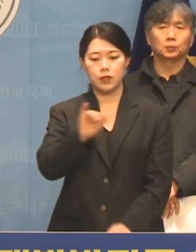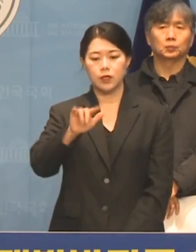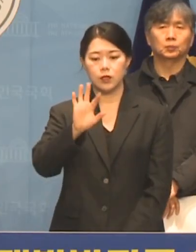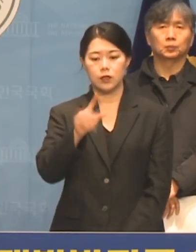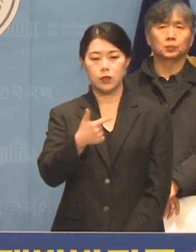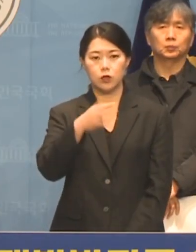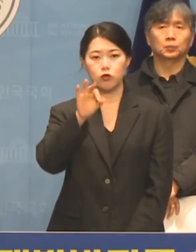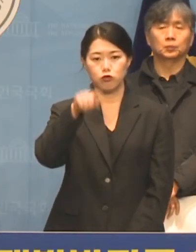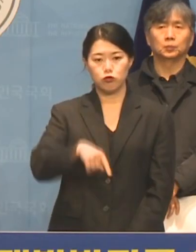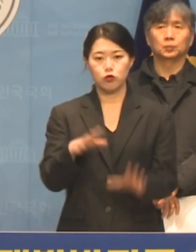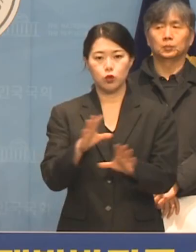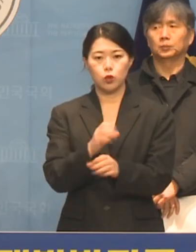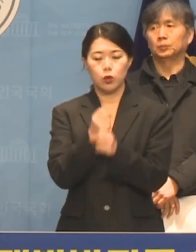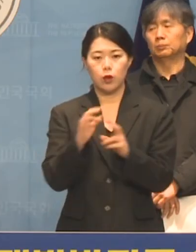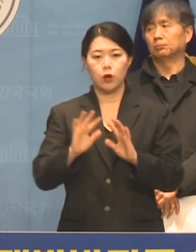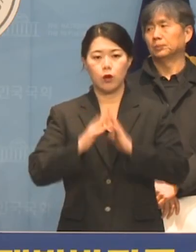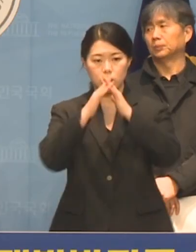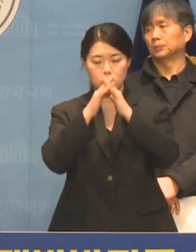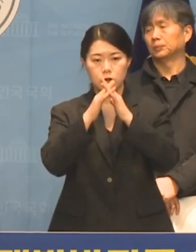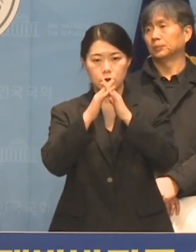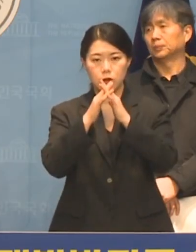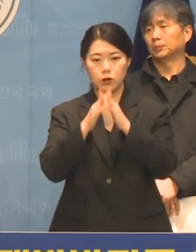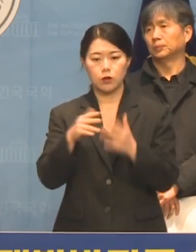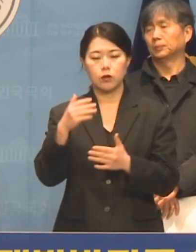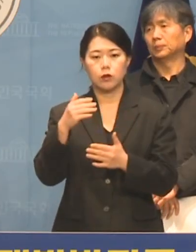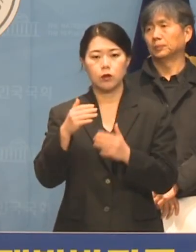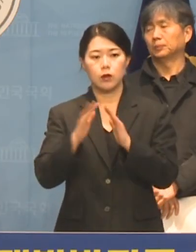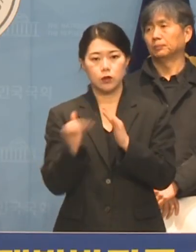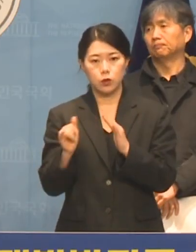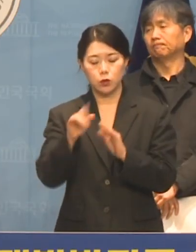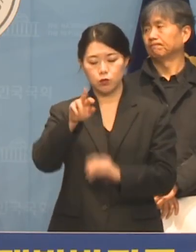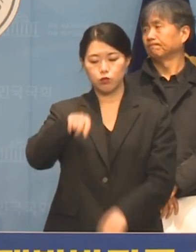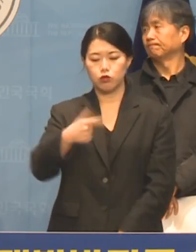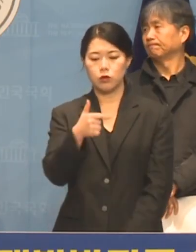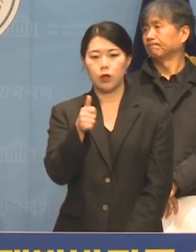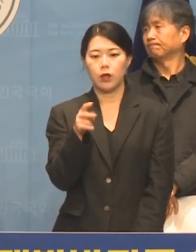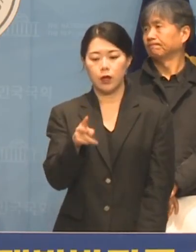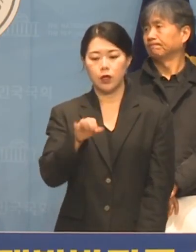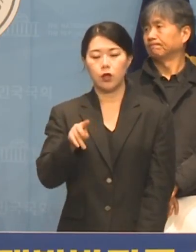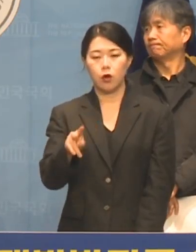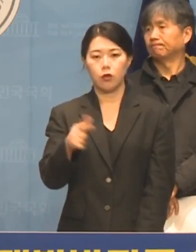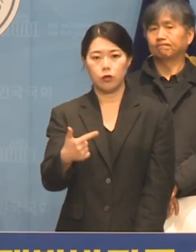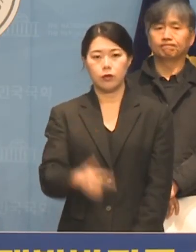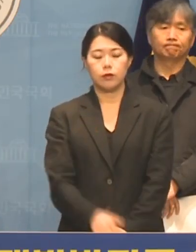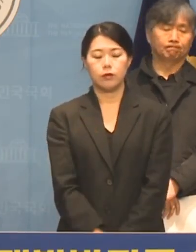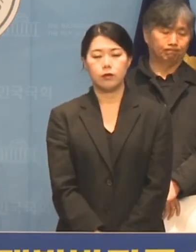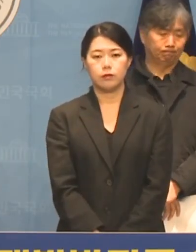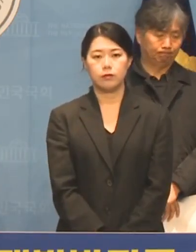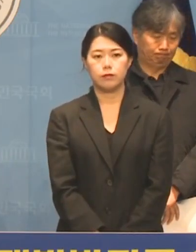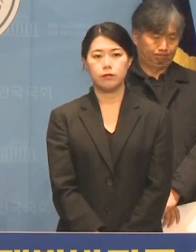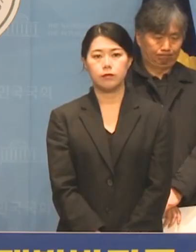인우종합건설 고 문유식님, 유가족인 문혜연님 오셨습니다.